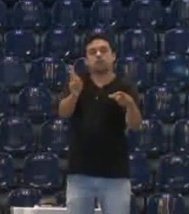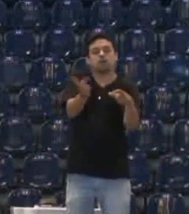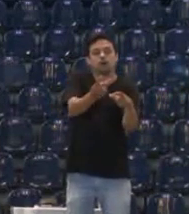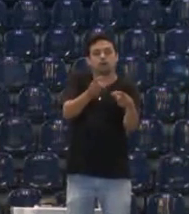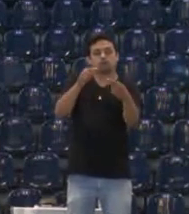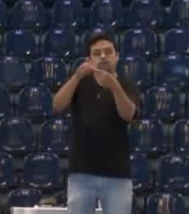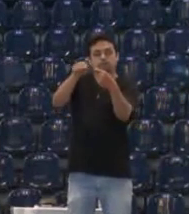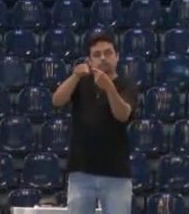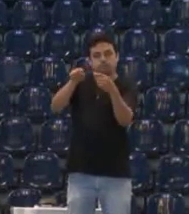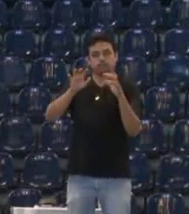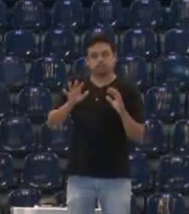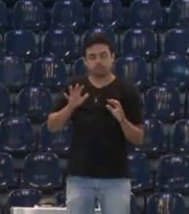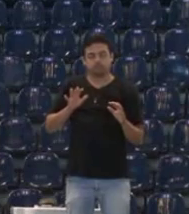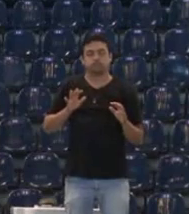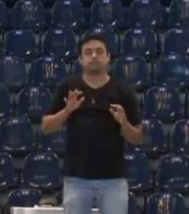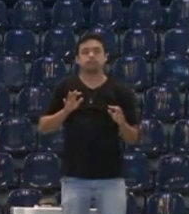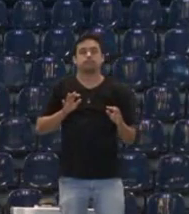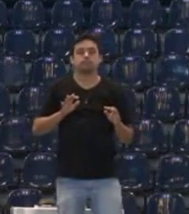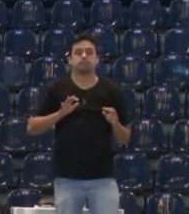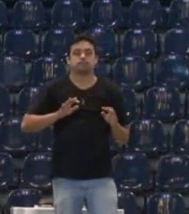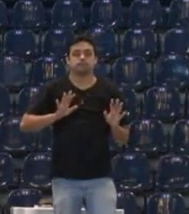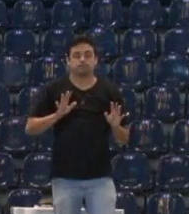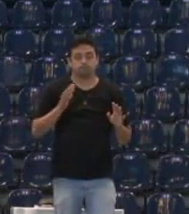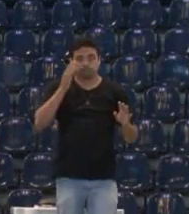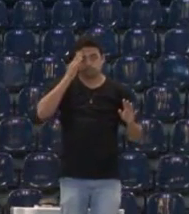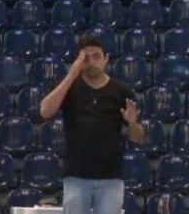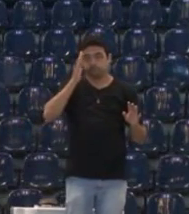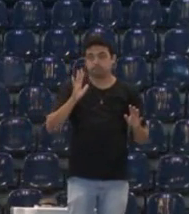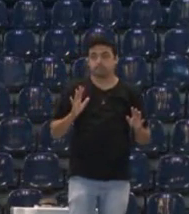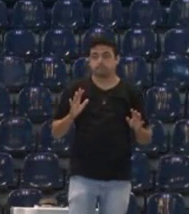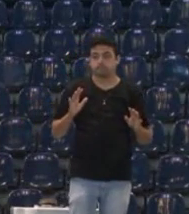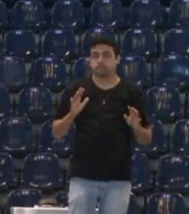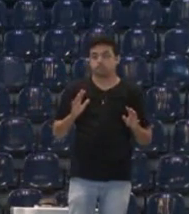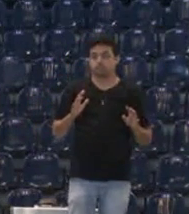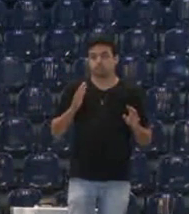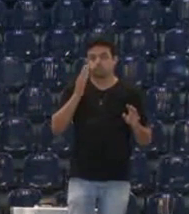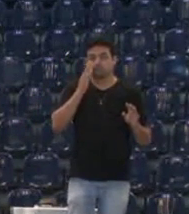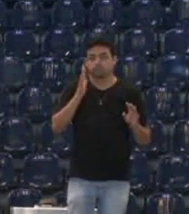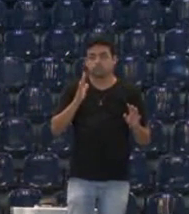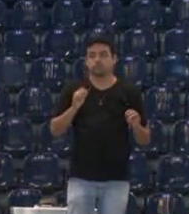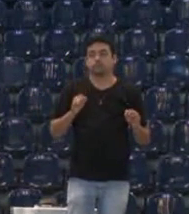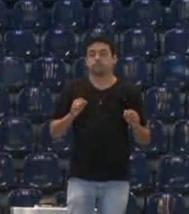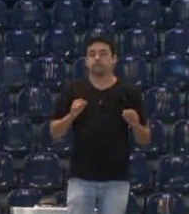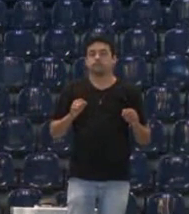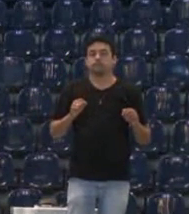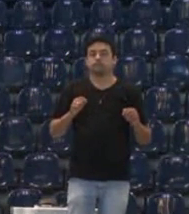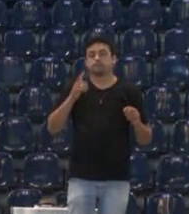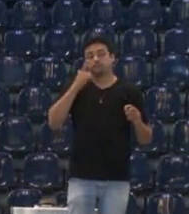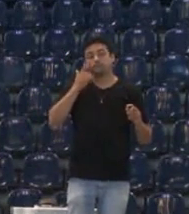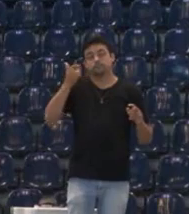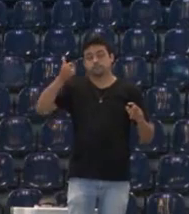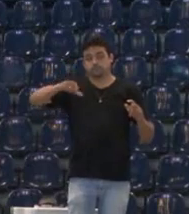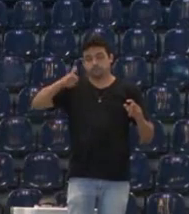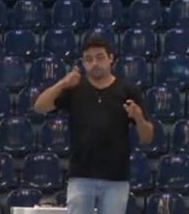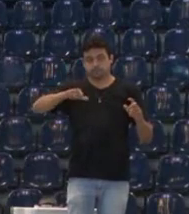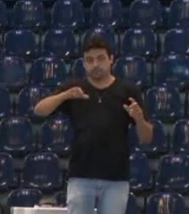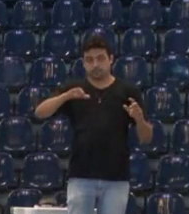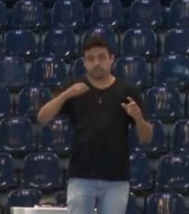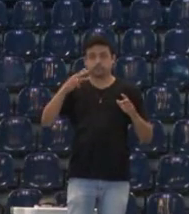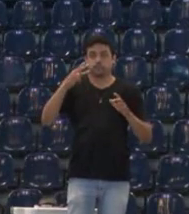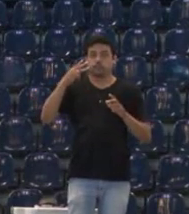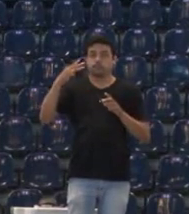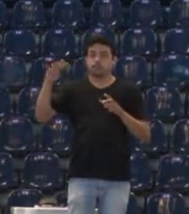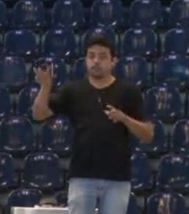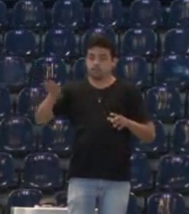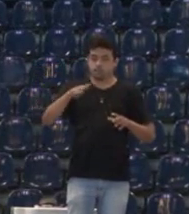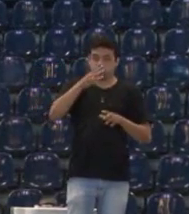para outras situações tudo bem isso mudei vamos avaliar a emissora